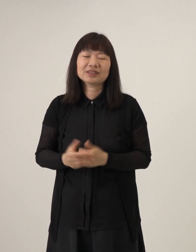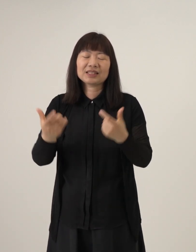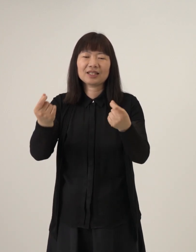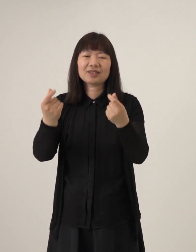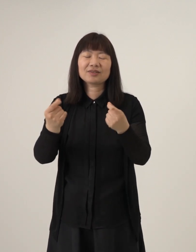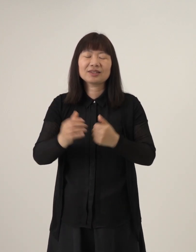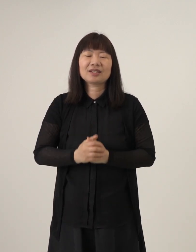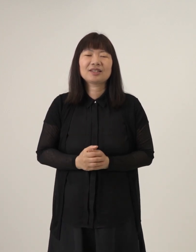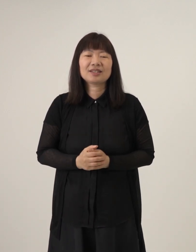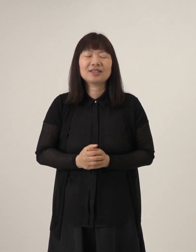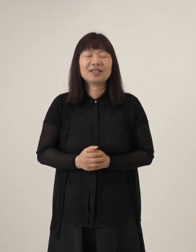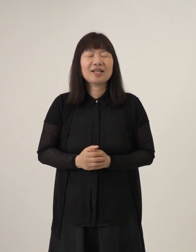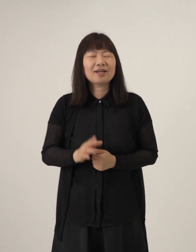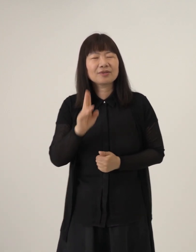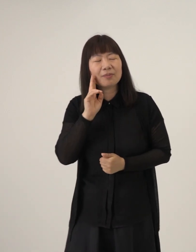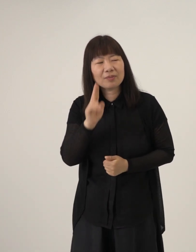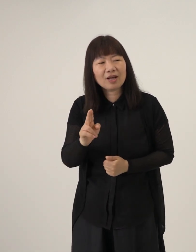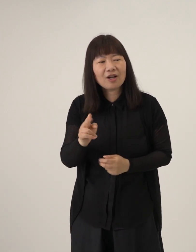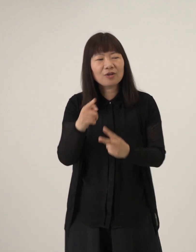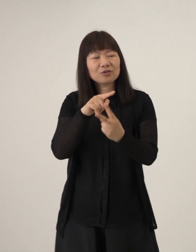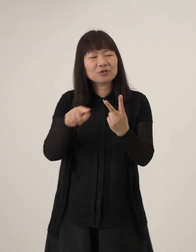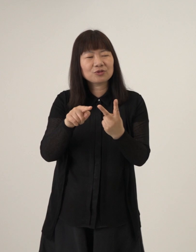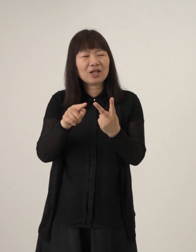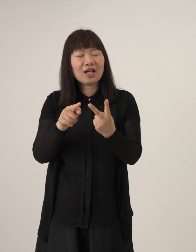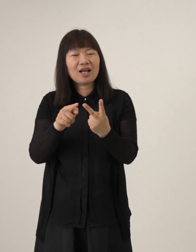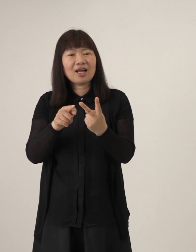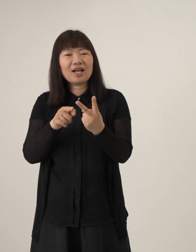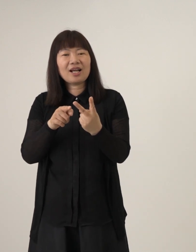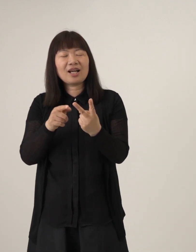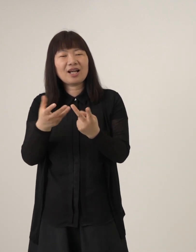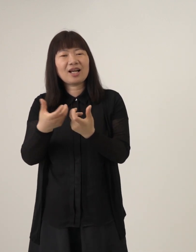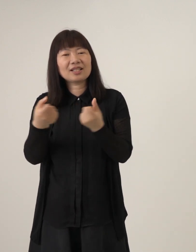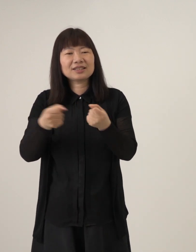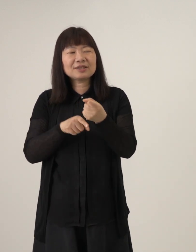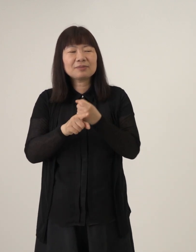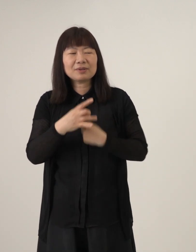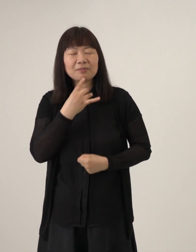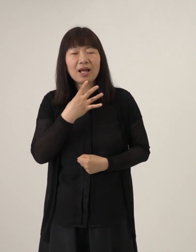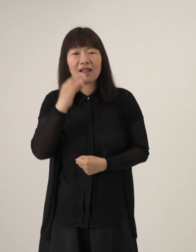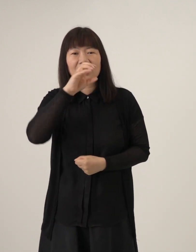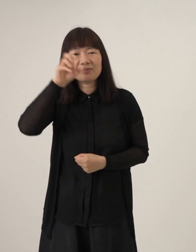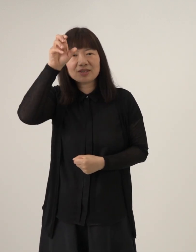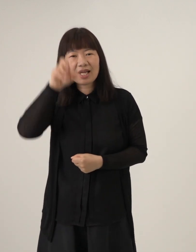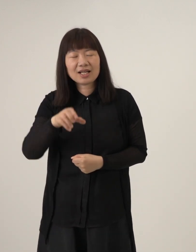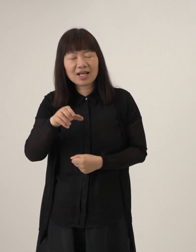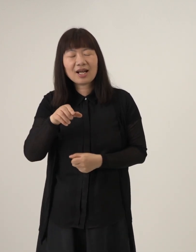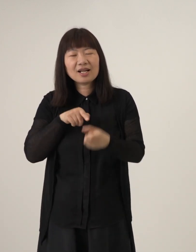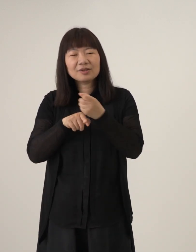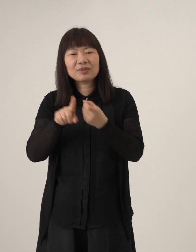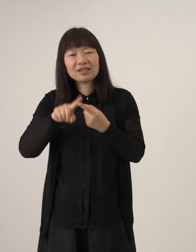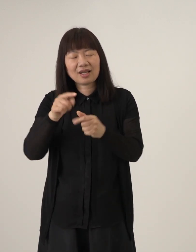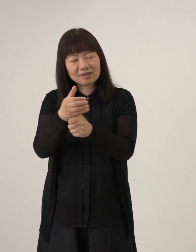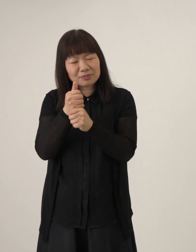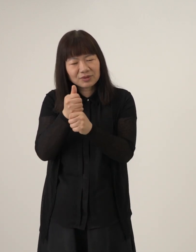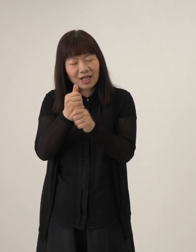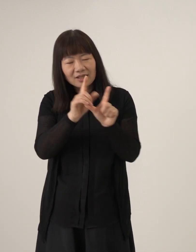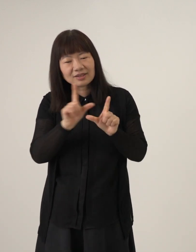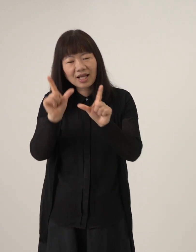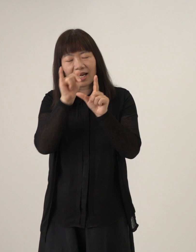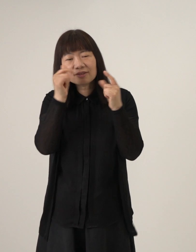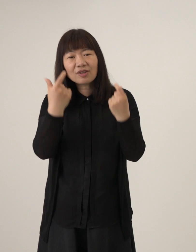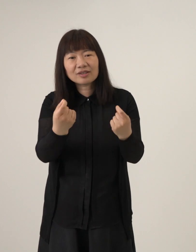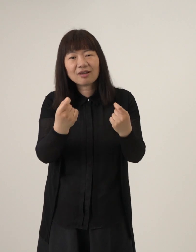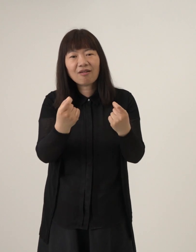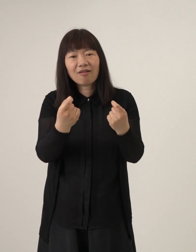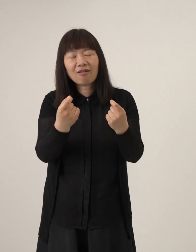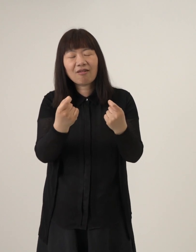이렇게 극단의 두 가지 의미로만 십자가의 의미를 붙잡고 산다고요. 그러니까